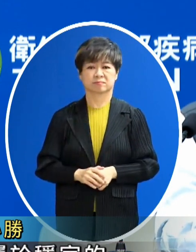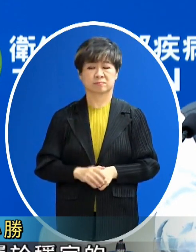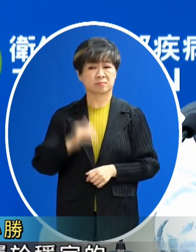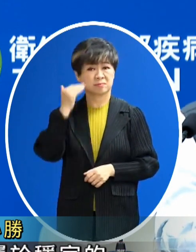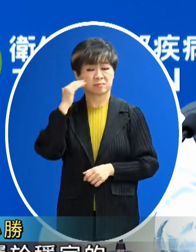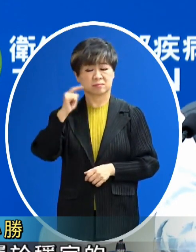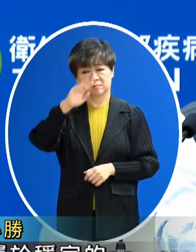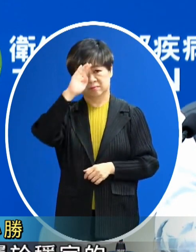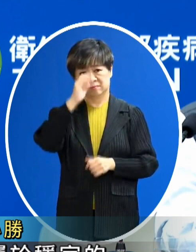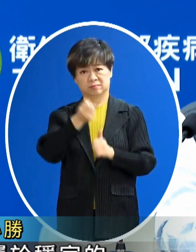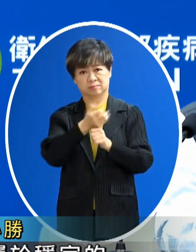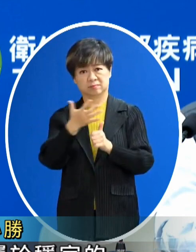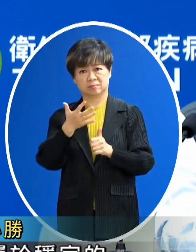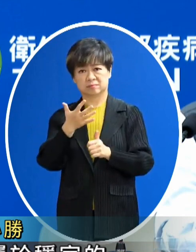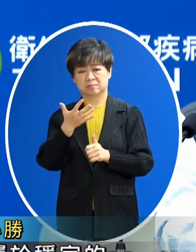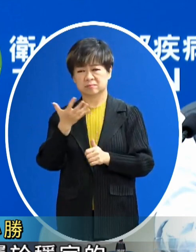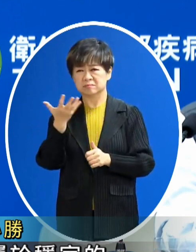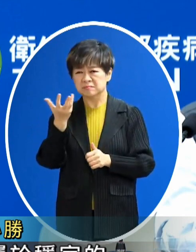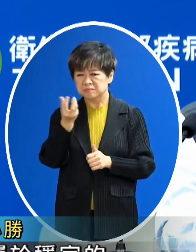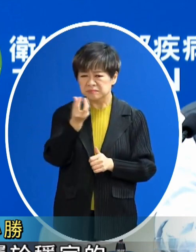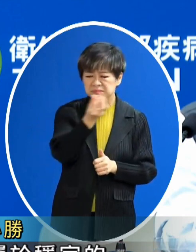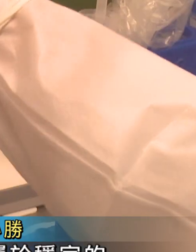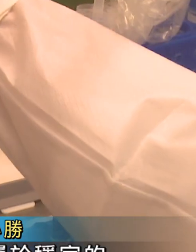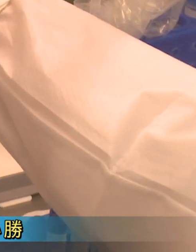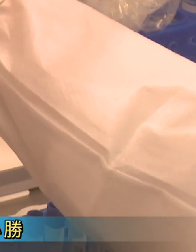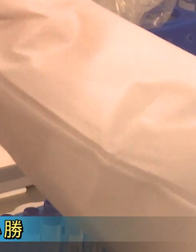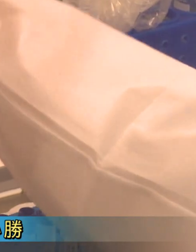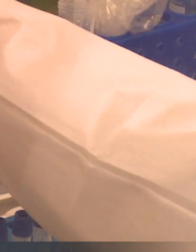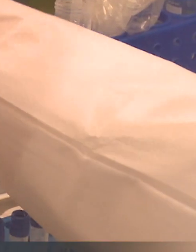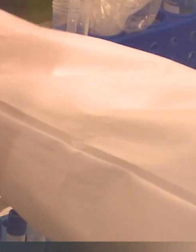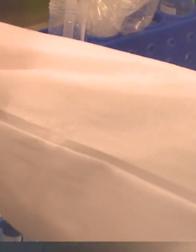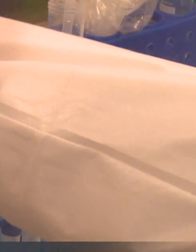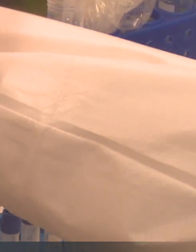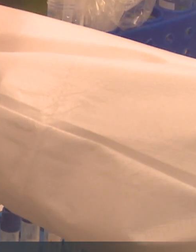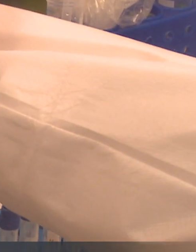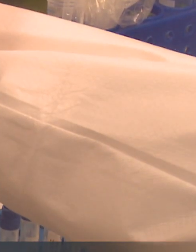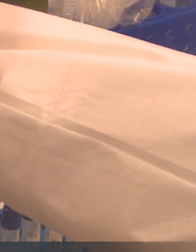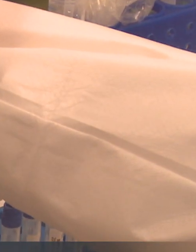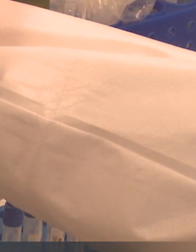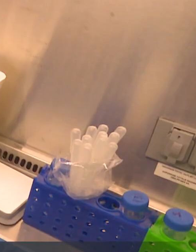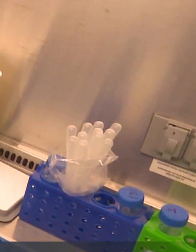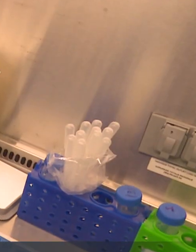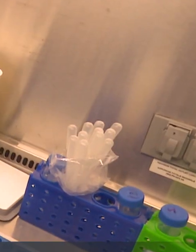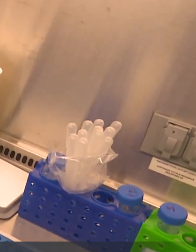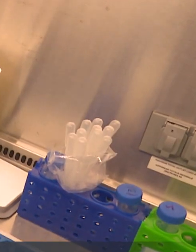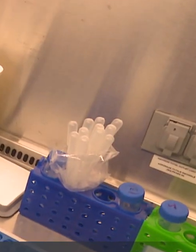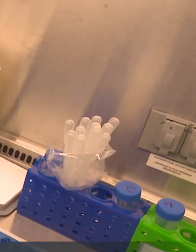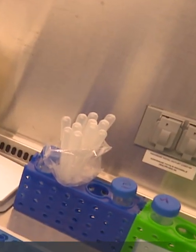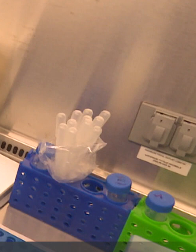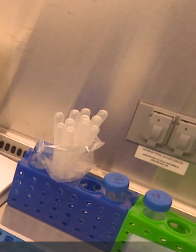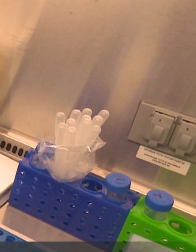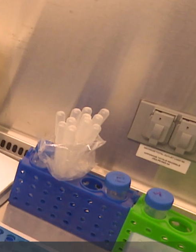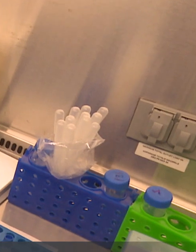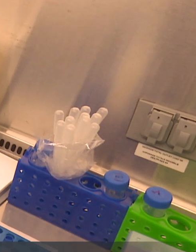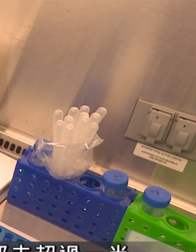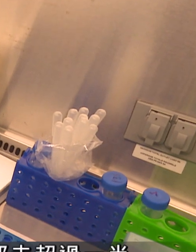定的，那我想它受到冲击会比较小。 至于基因定序方面，上周不论本土或境外的主流变异株仍然